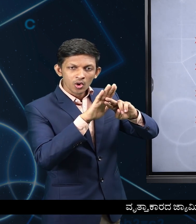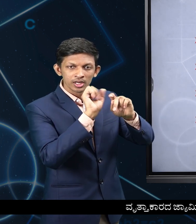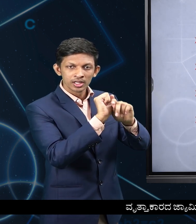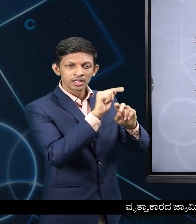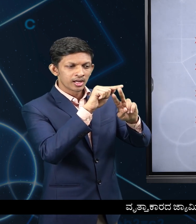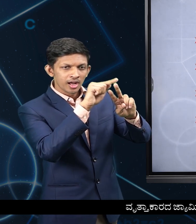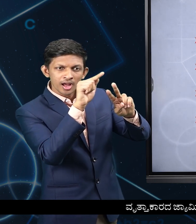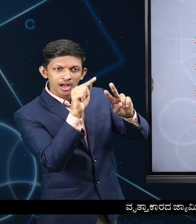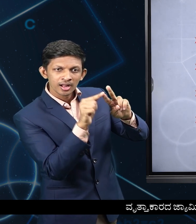ಸಮಸ್ಯೆಗಳನ್ನು ಪರಿಹರಿಸಿ.